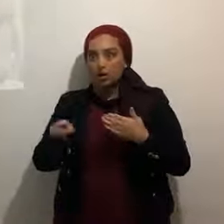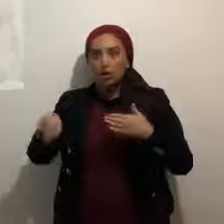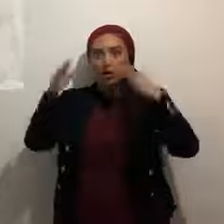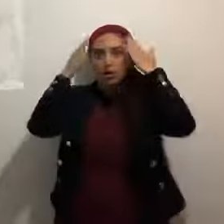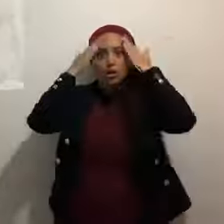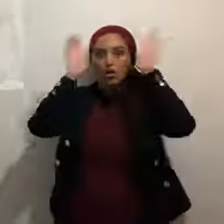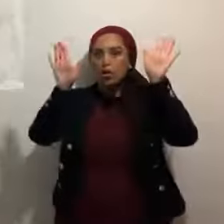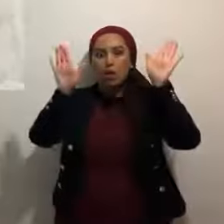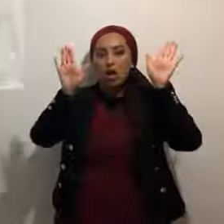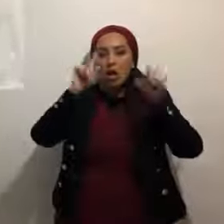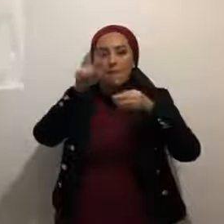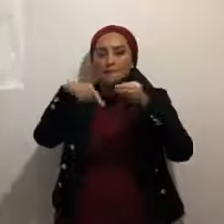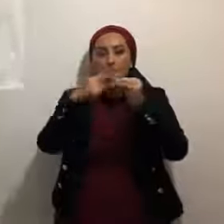Biblia. No hay Biblias.